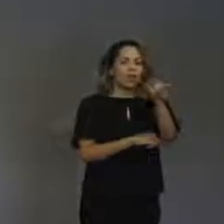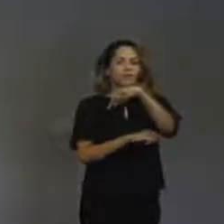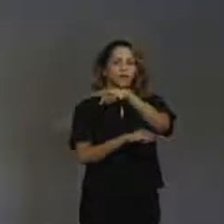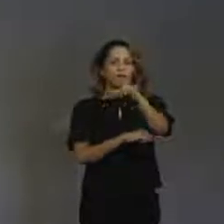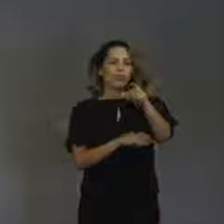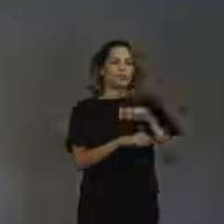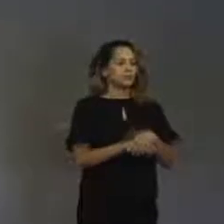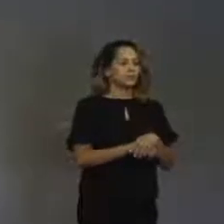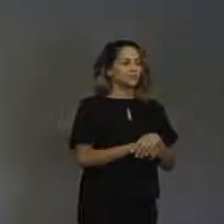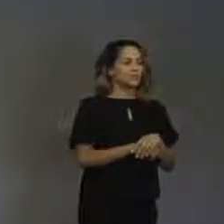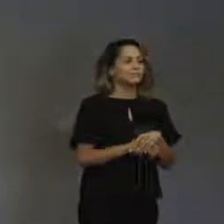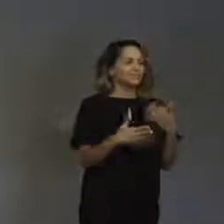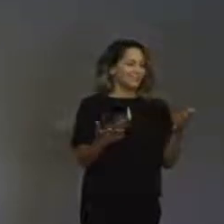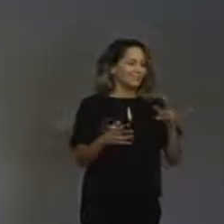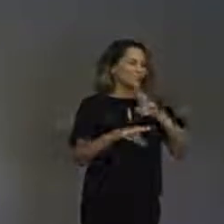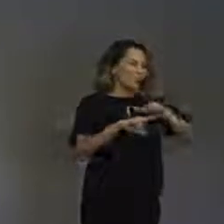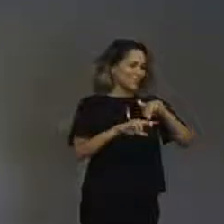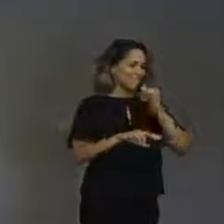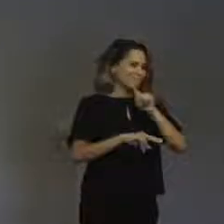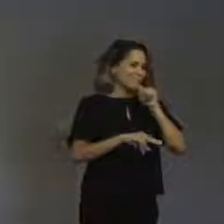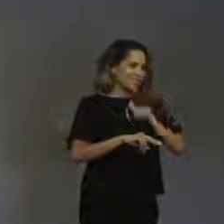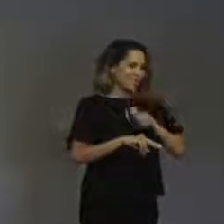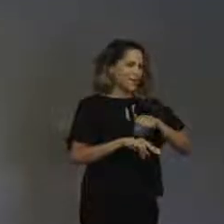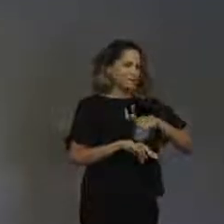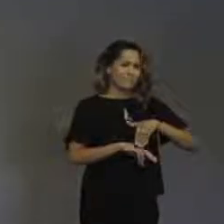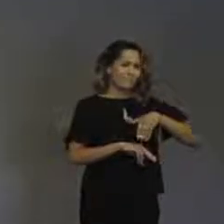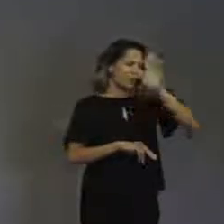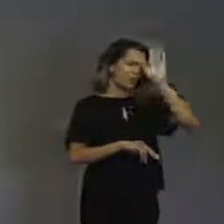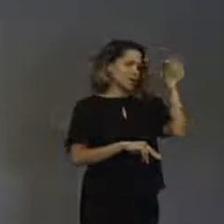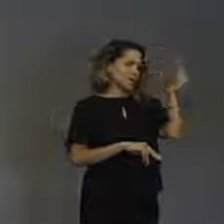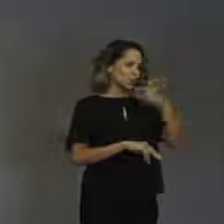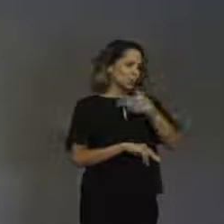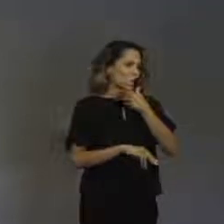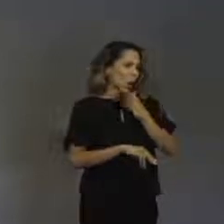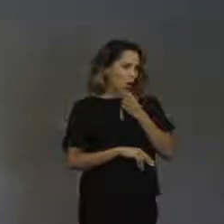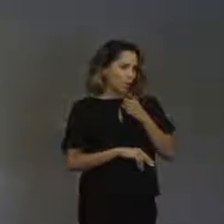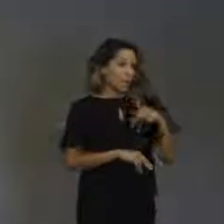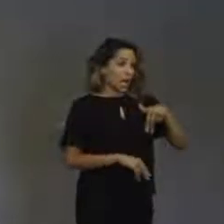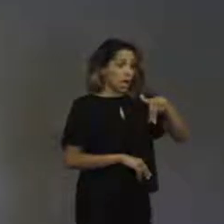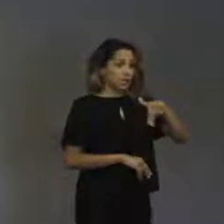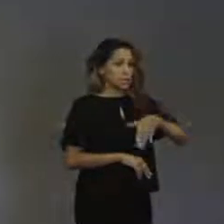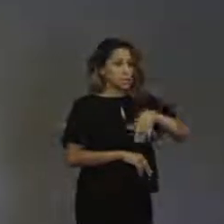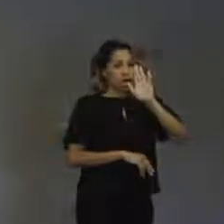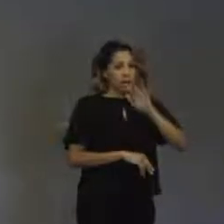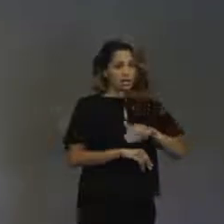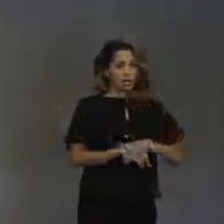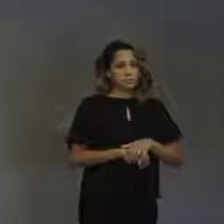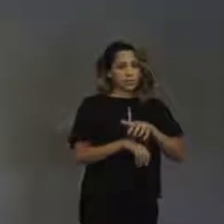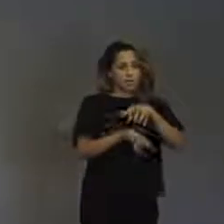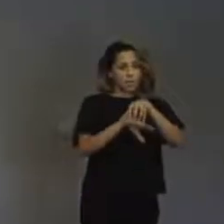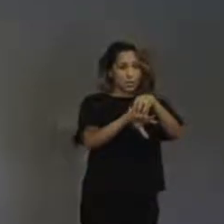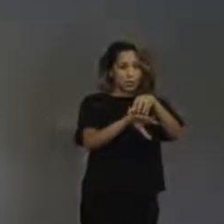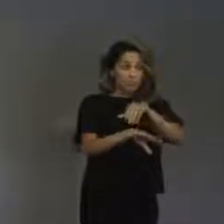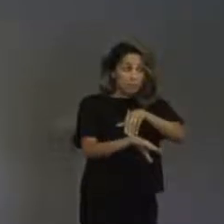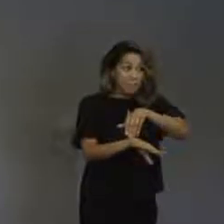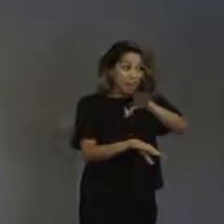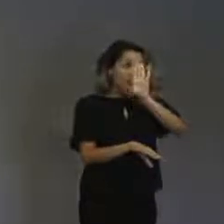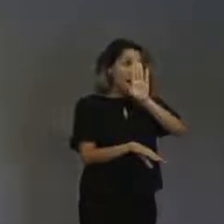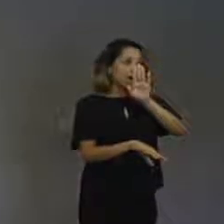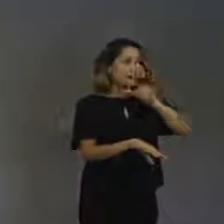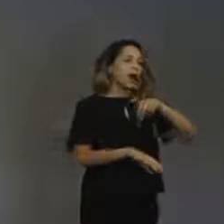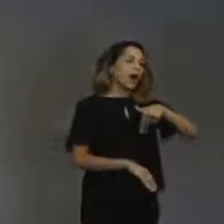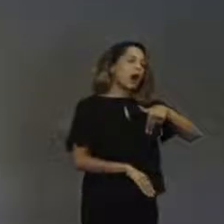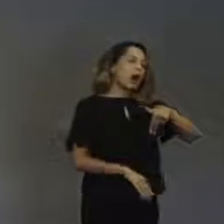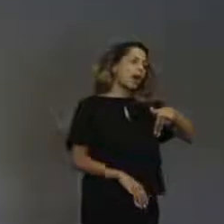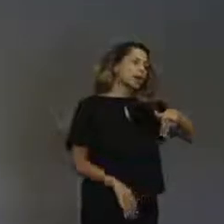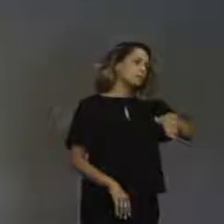coisa. Então, as mulheres, por isso, elas têm muito mais... Elas andam mais a pé, elas fazem mais viagens, e elas andam muito